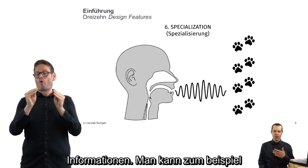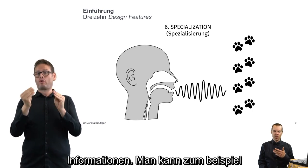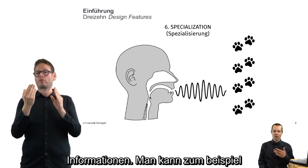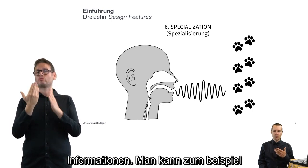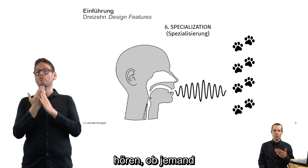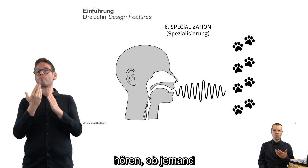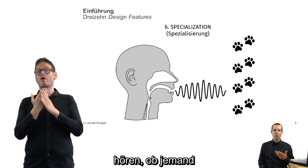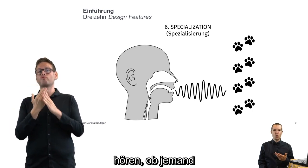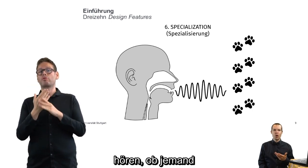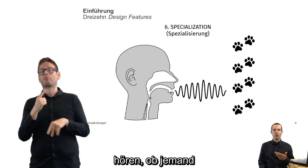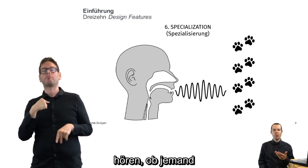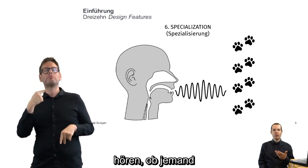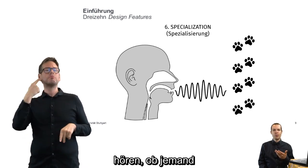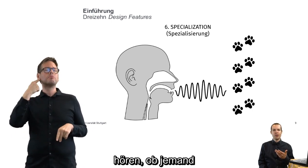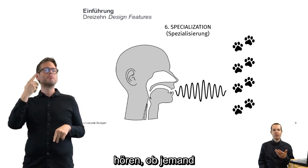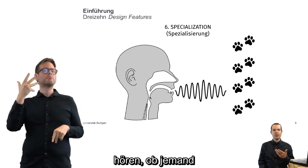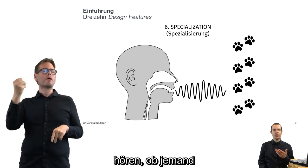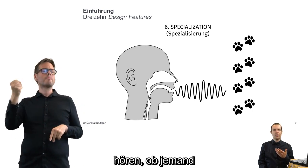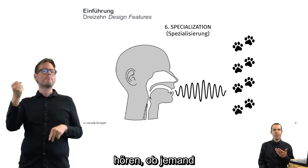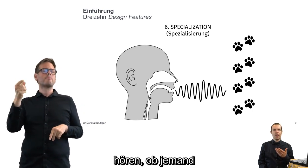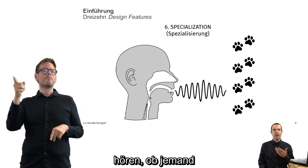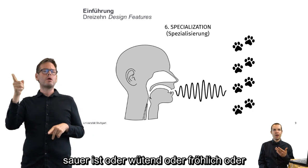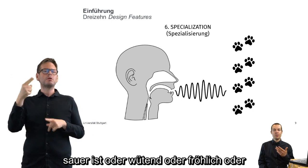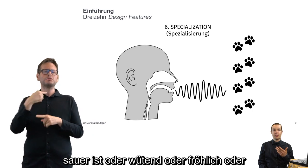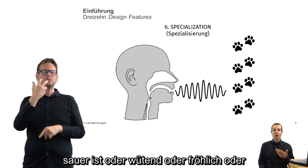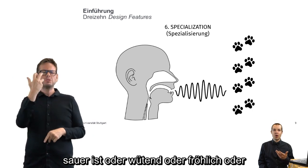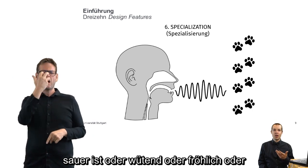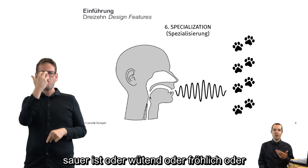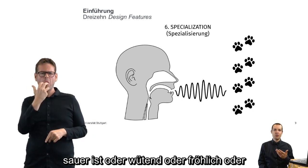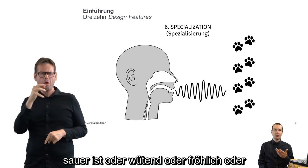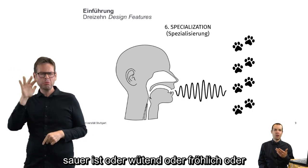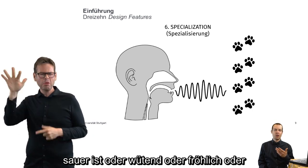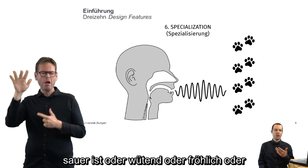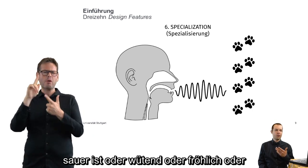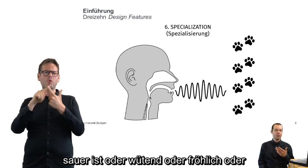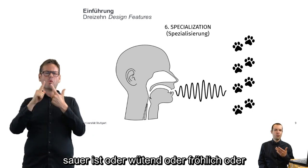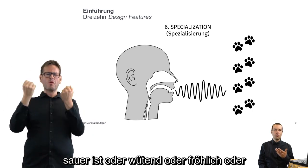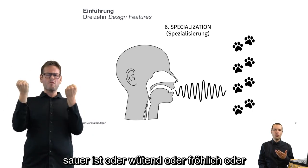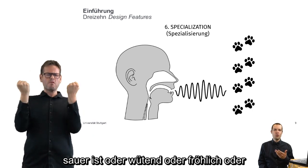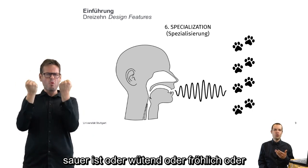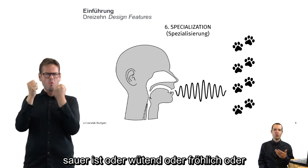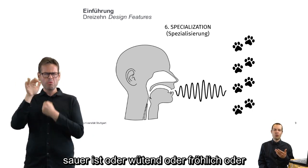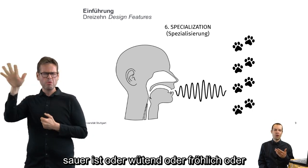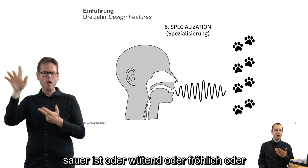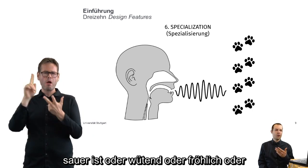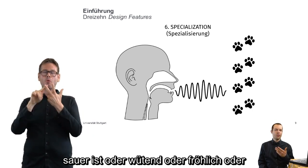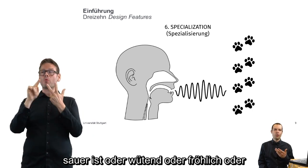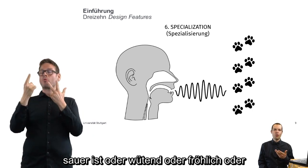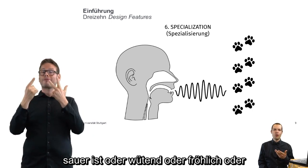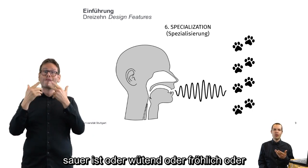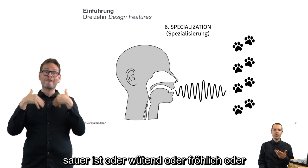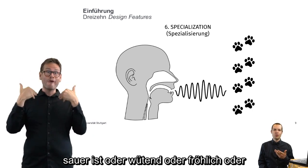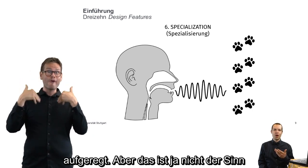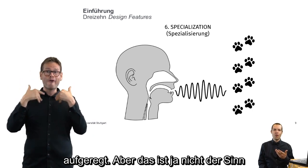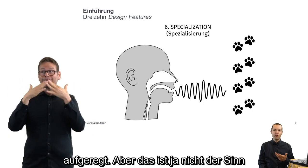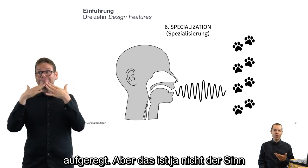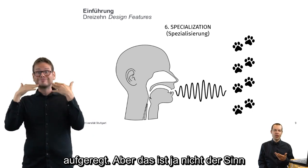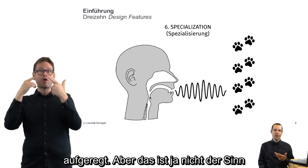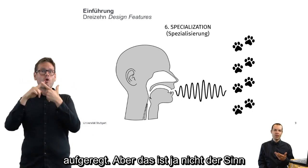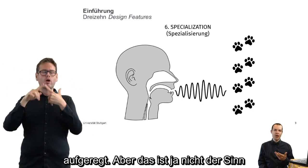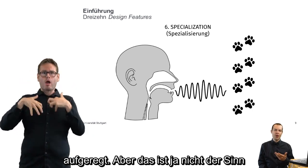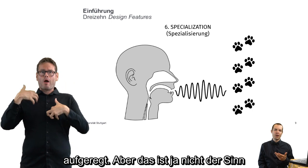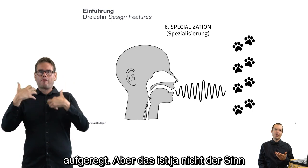Man kann zum Beispiel hören, ob jemand sauer ist oder wütend oder fröhlich oder